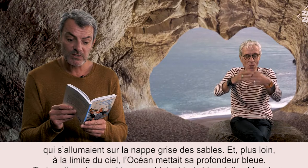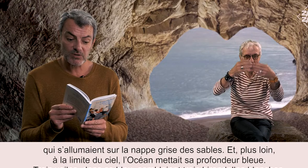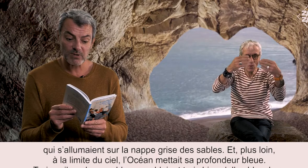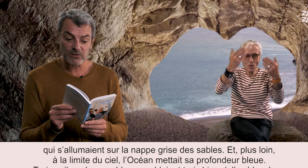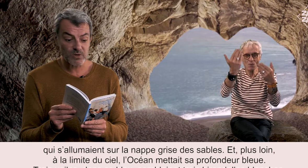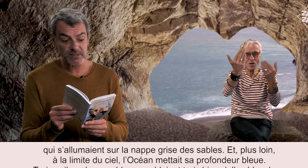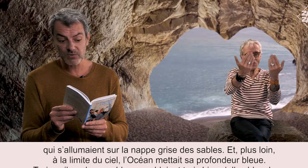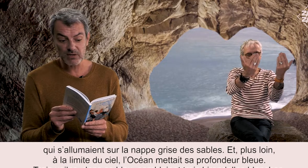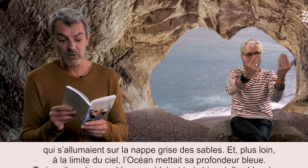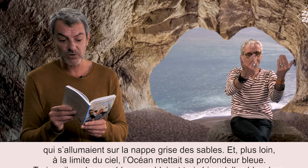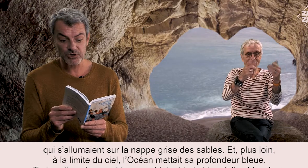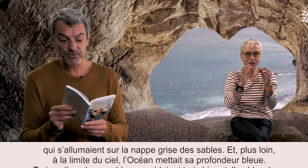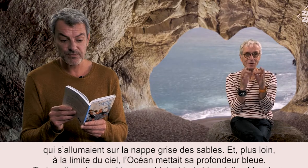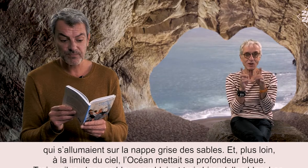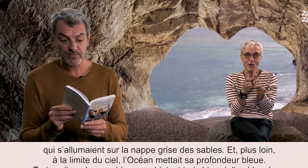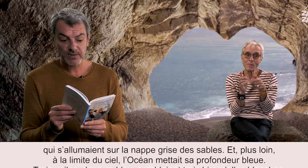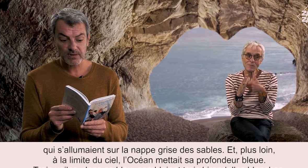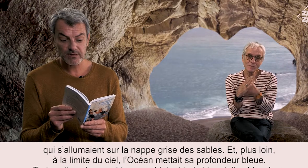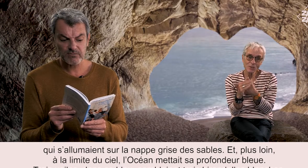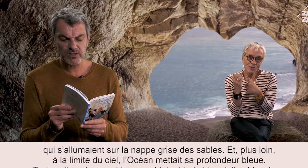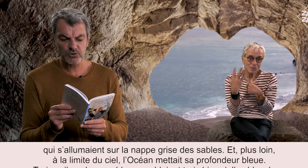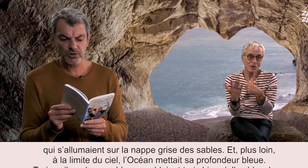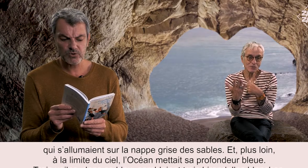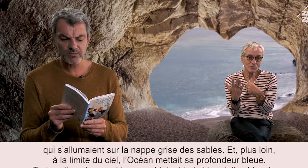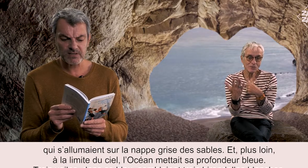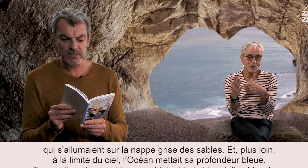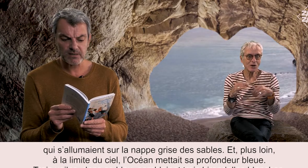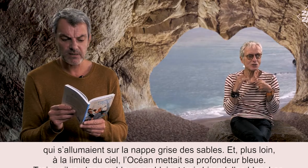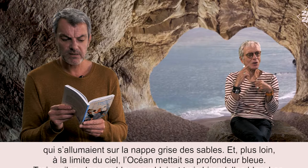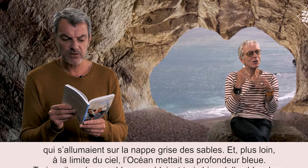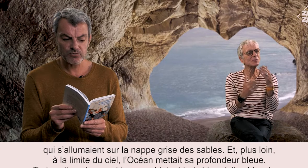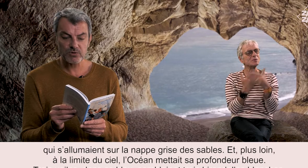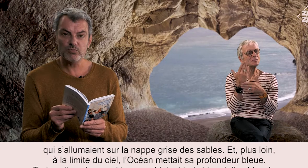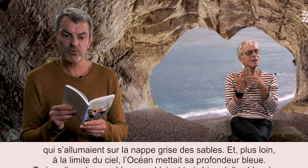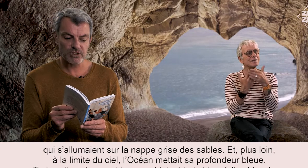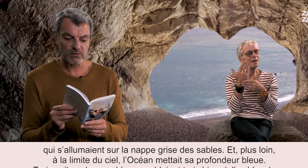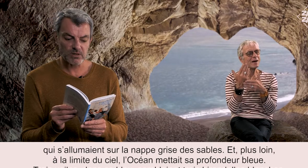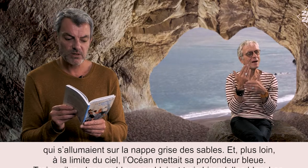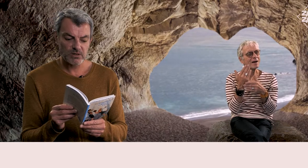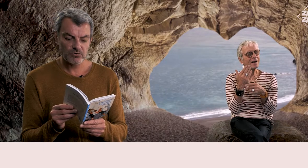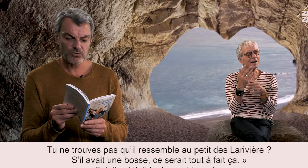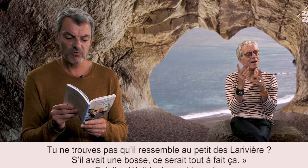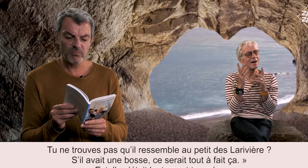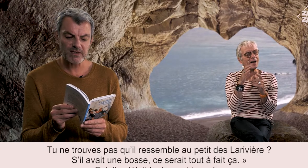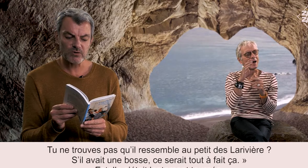bleu semblaient trois hirondelles blanches. « Voici le jeune homme de ce matin, » dit tout d'un coup M. Chabre. « Tu ne trouves pas qu'il